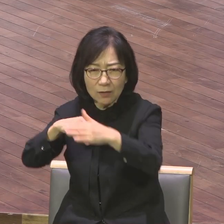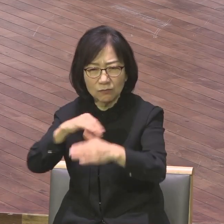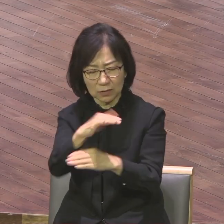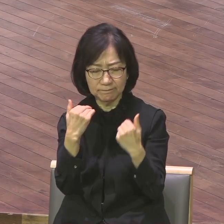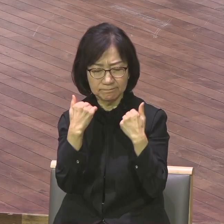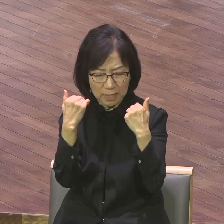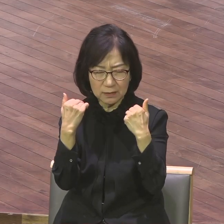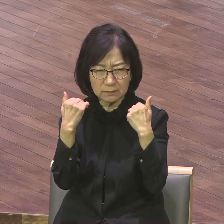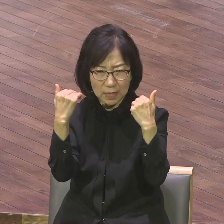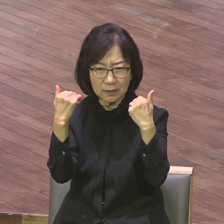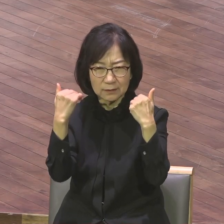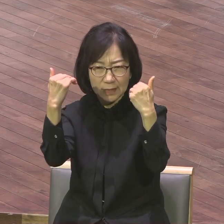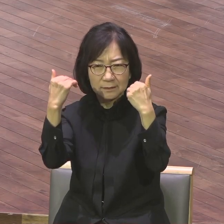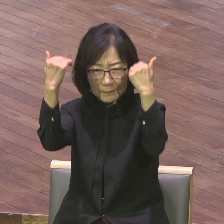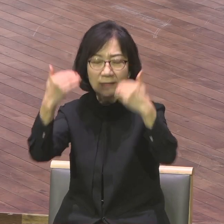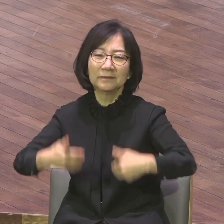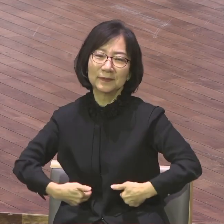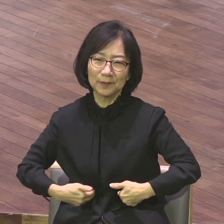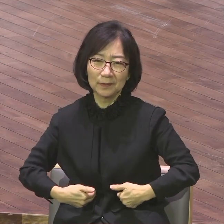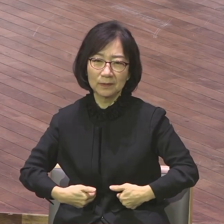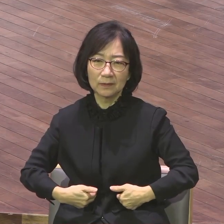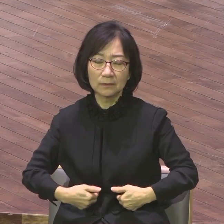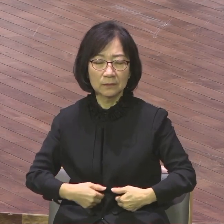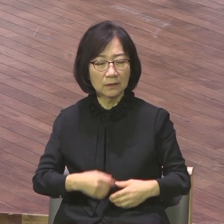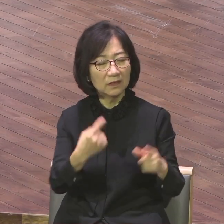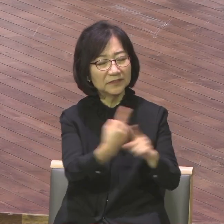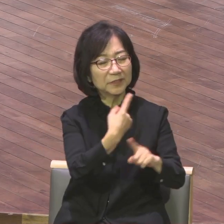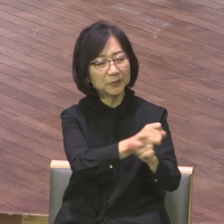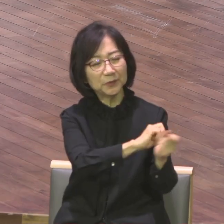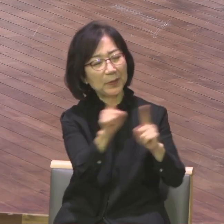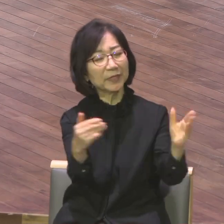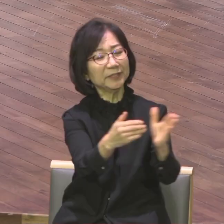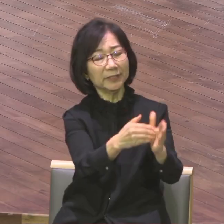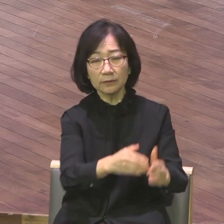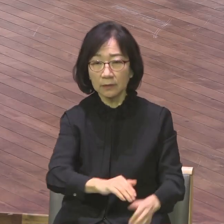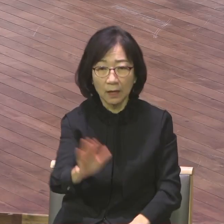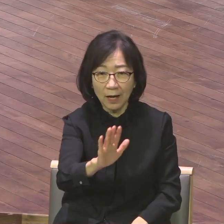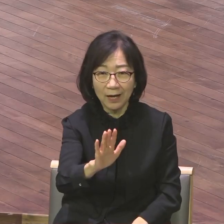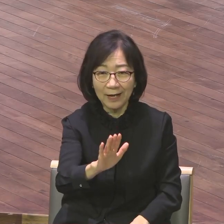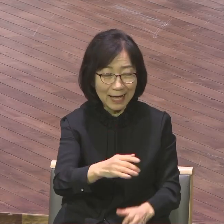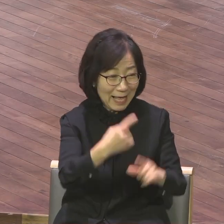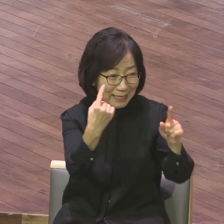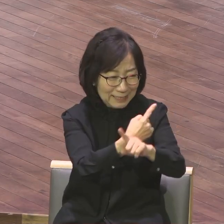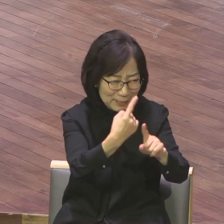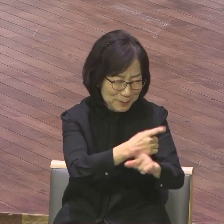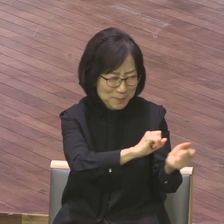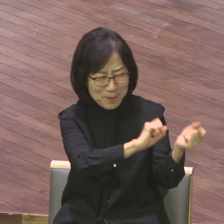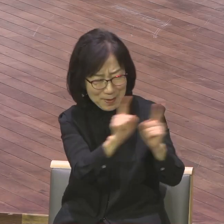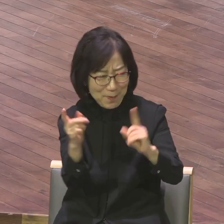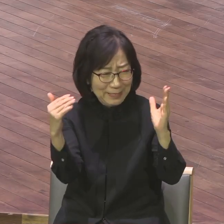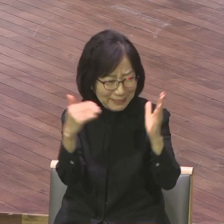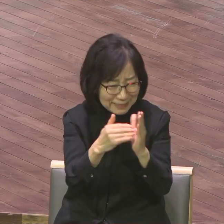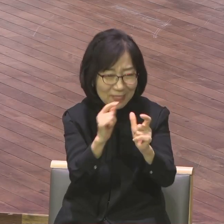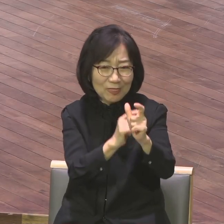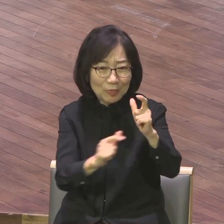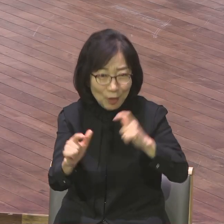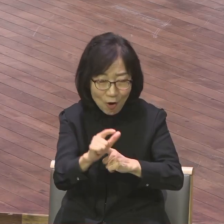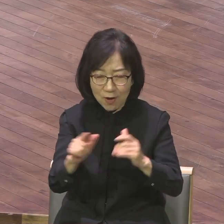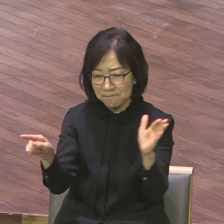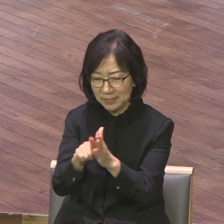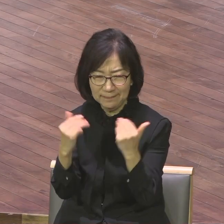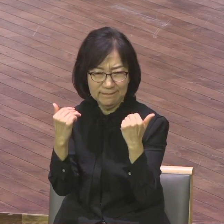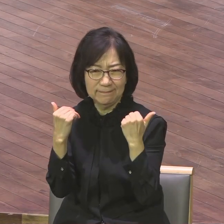자라가야 된다. 계속해서 자라가야 된다. 치유됐냐? 정말 은혜 받았나? 체험했냐? 그럼 이제부터